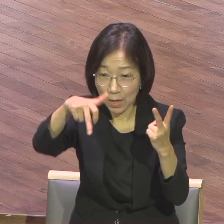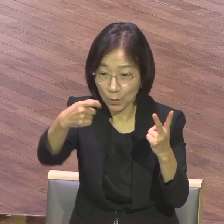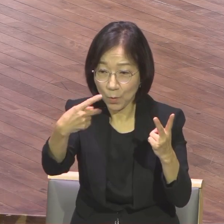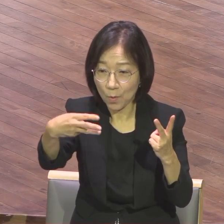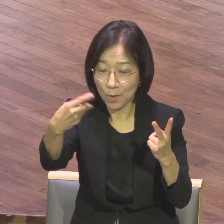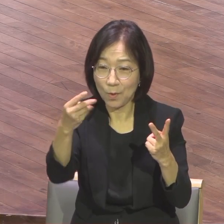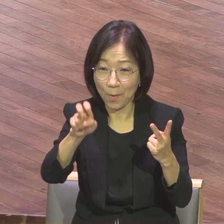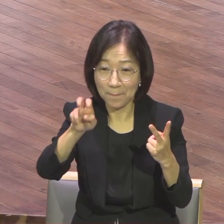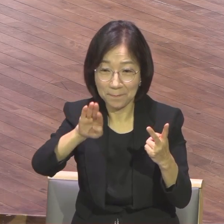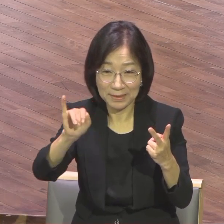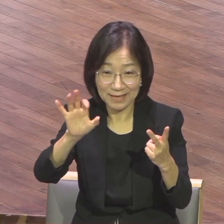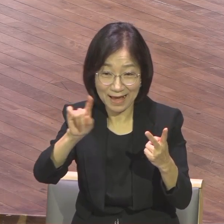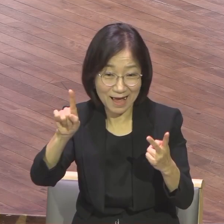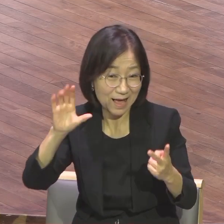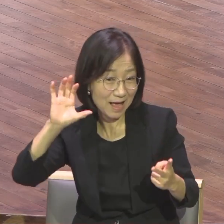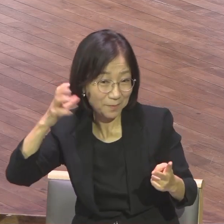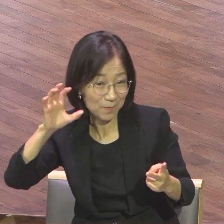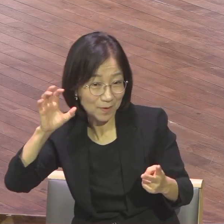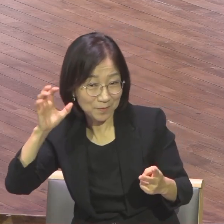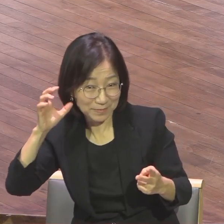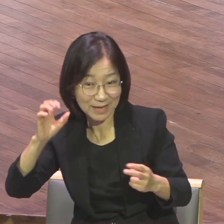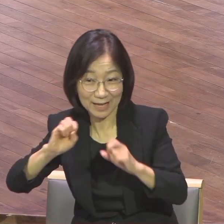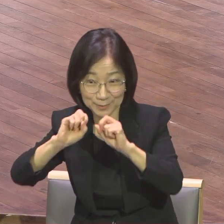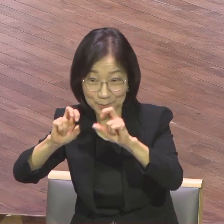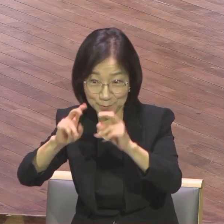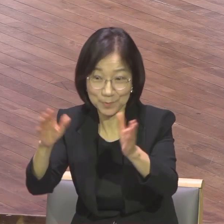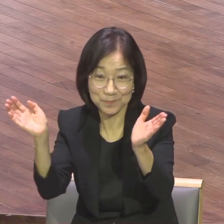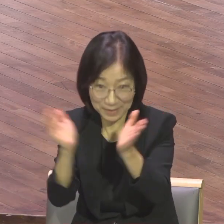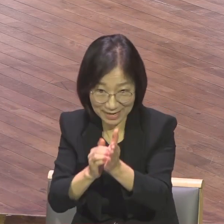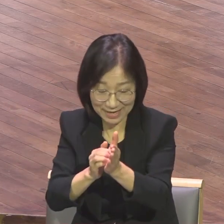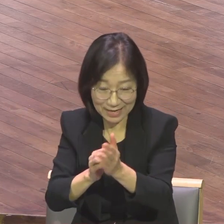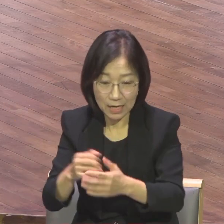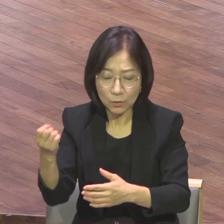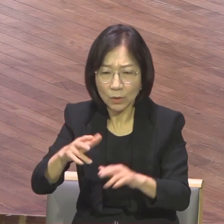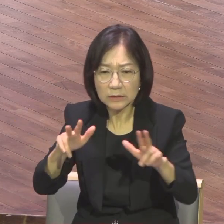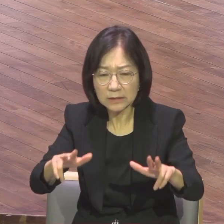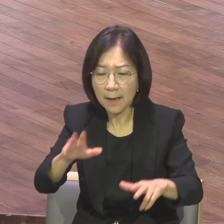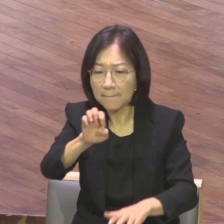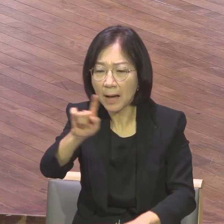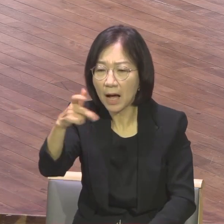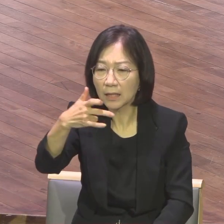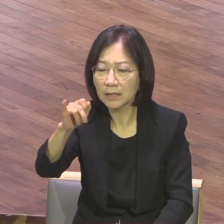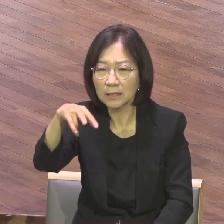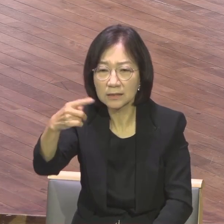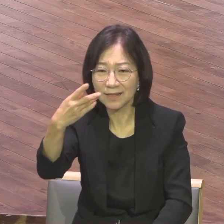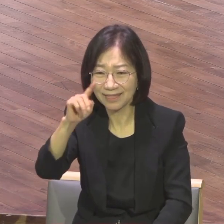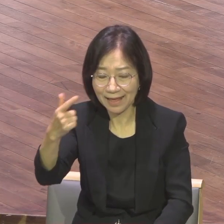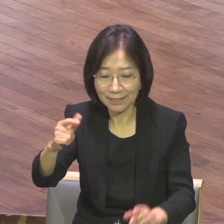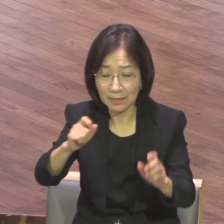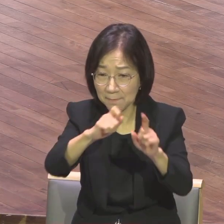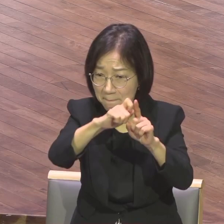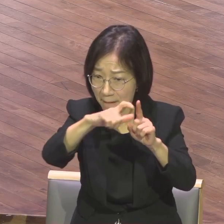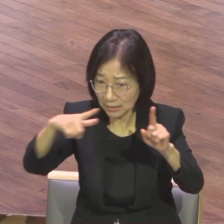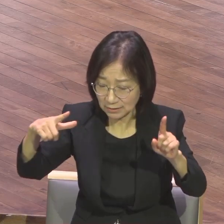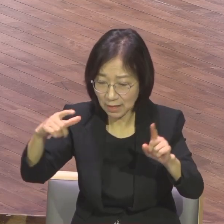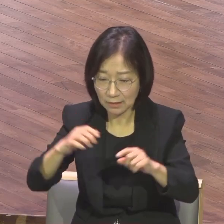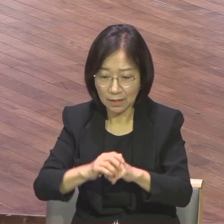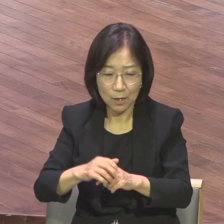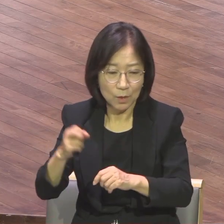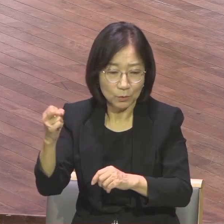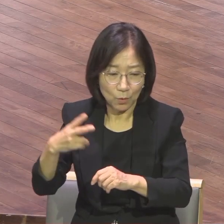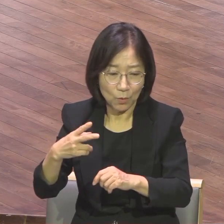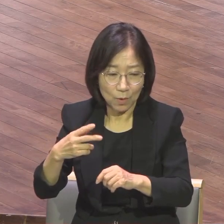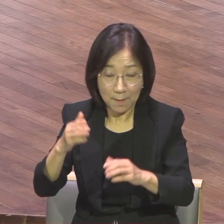번째 선교의 망대를 세운 이후에 하나님께서 지금 파키스탄, 이 말레이시아, 인도 등 이